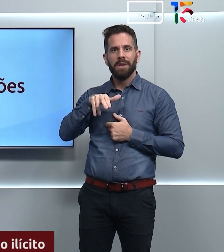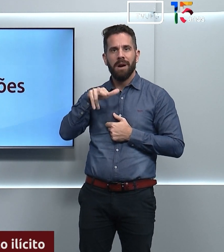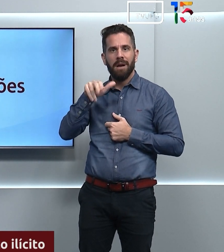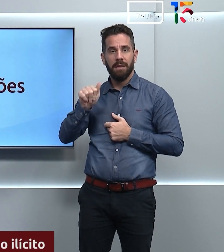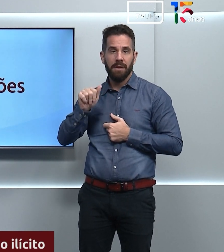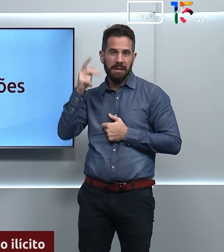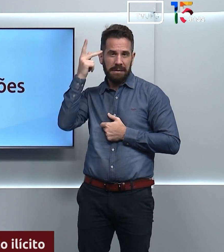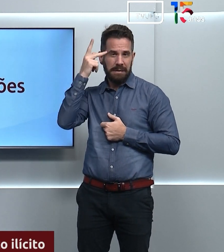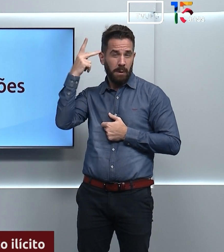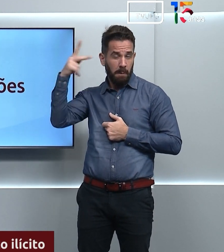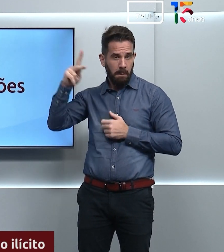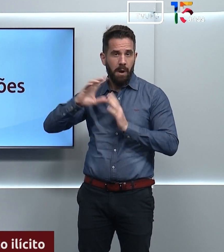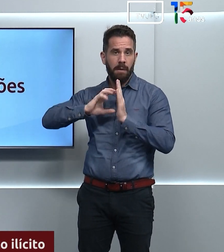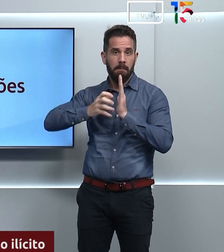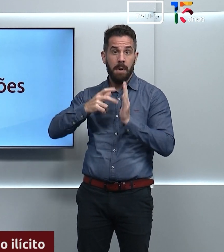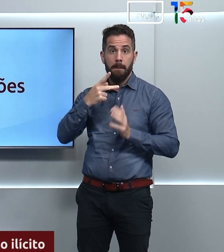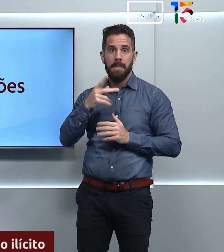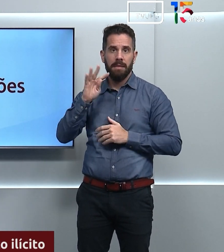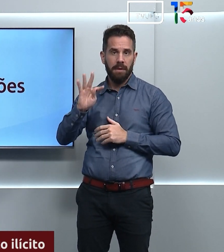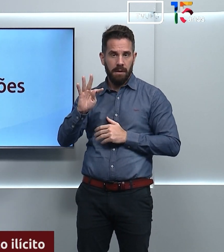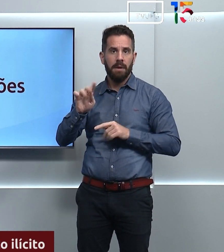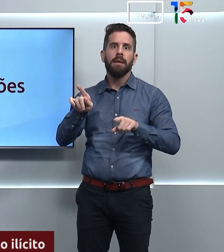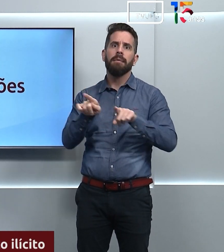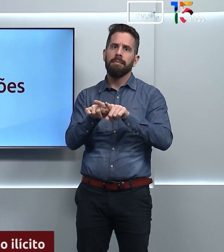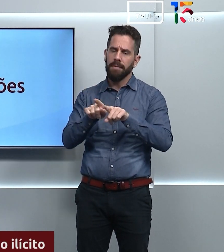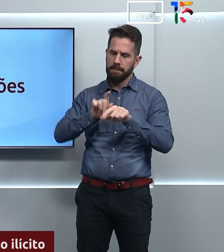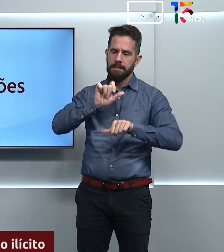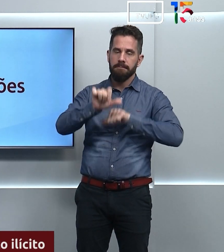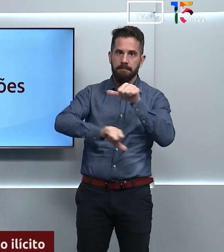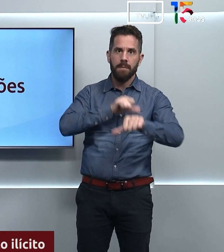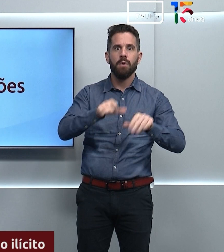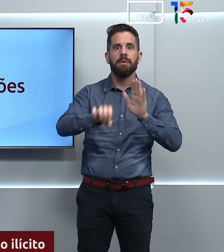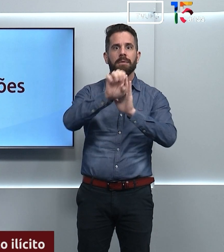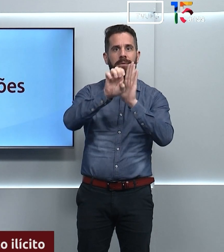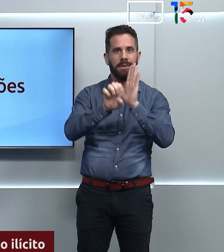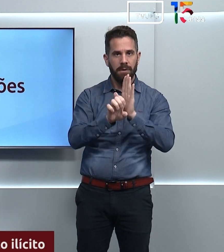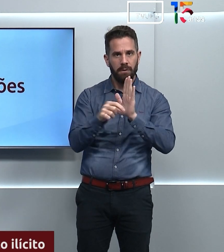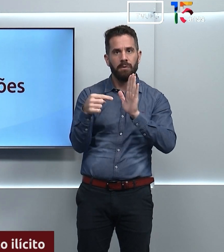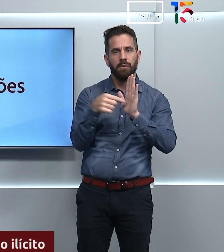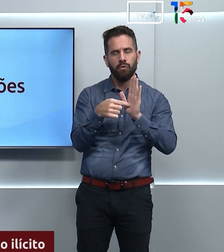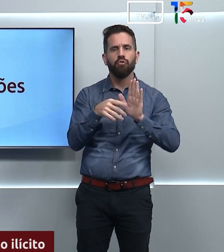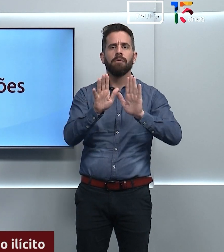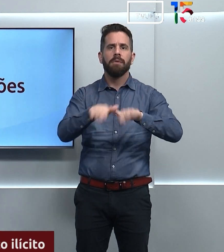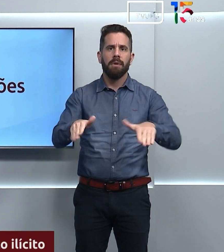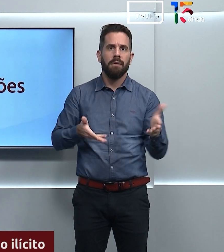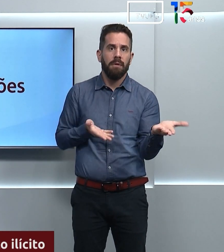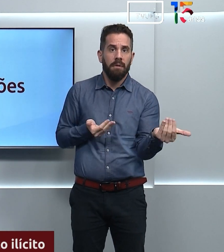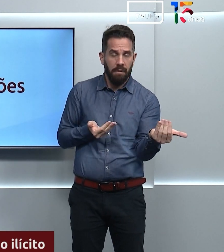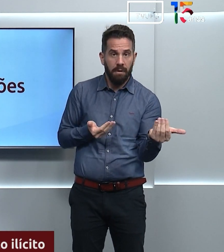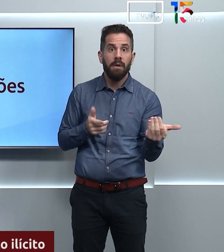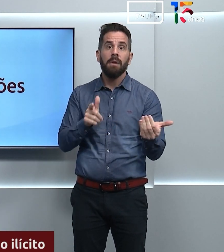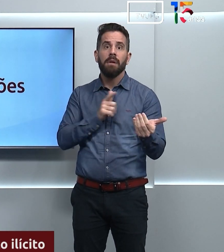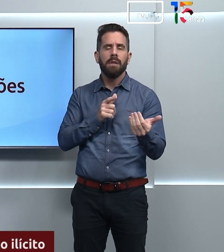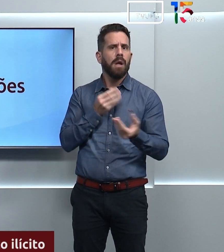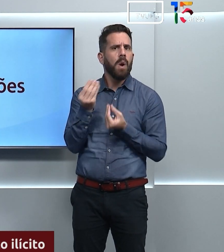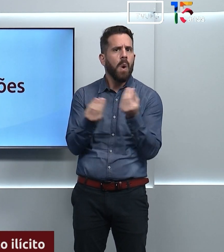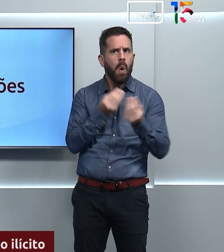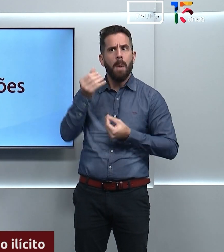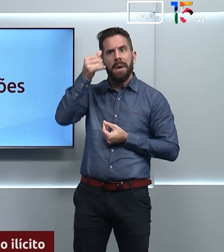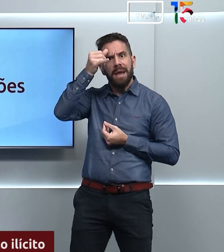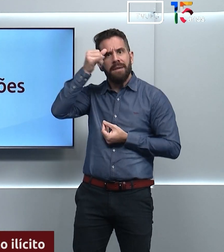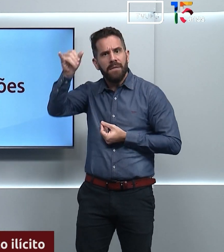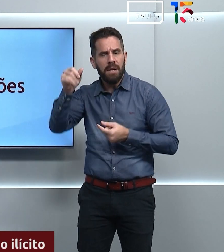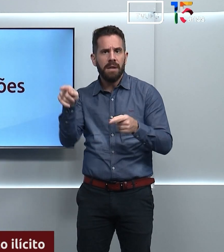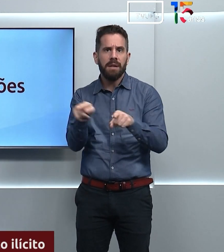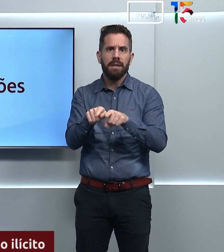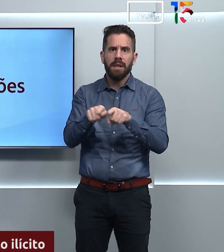do Adolescente e no Código Civil para prevenir e compensar o abandono afetivo. E para falar mais